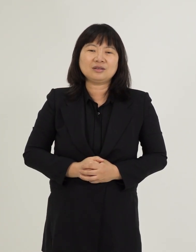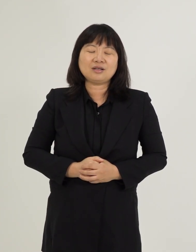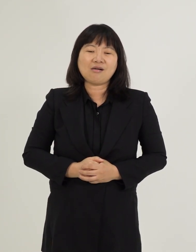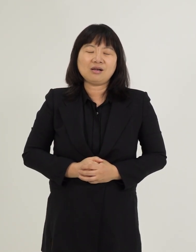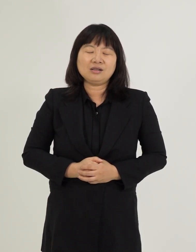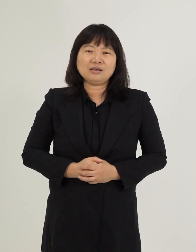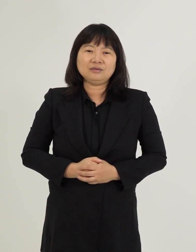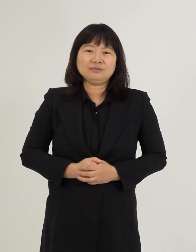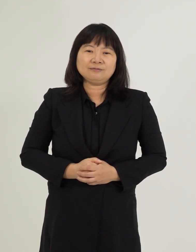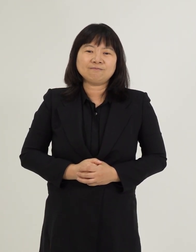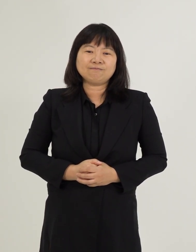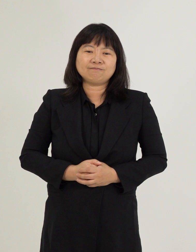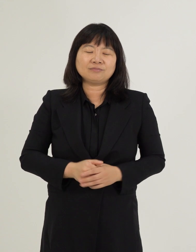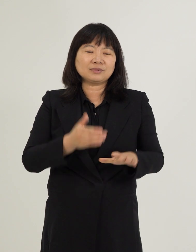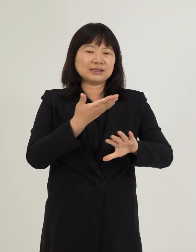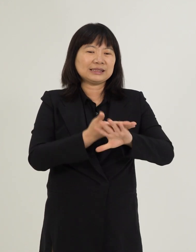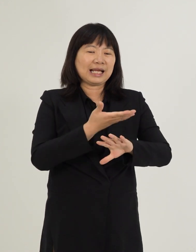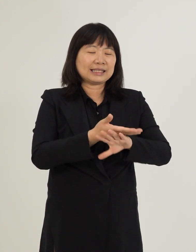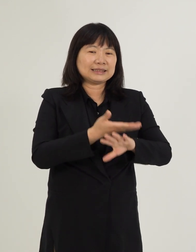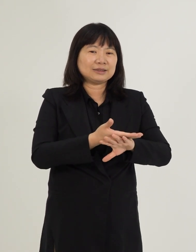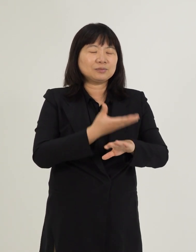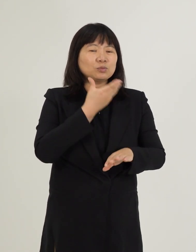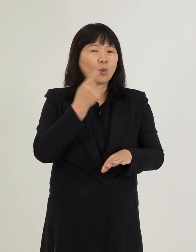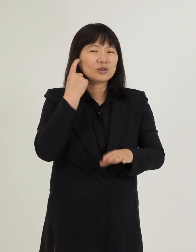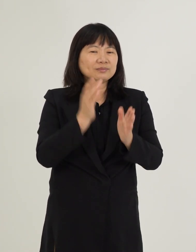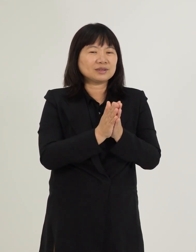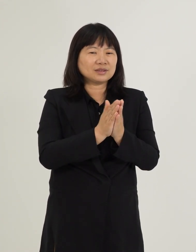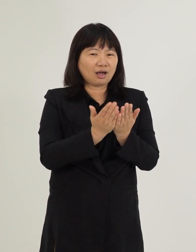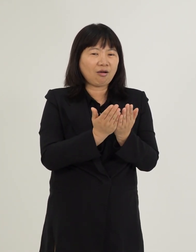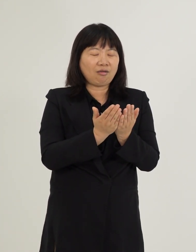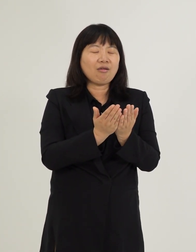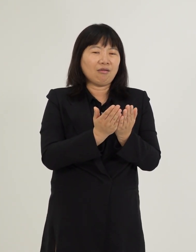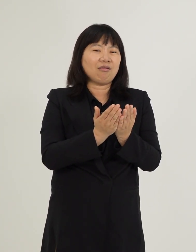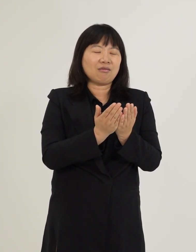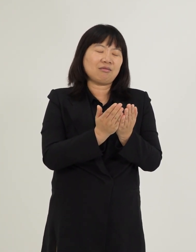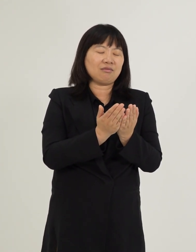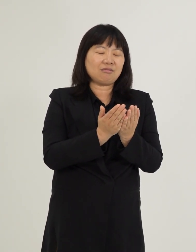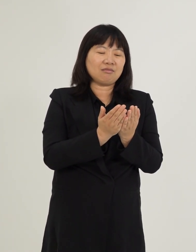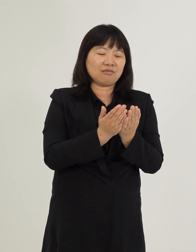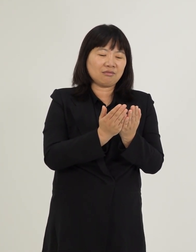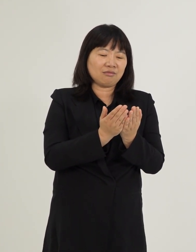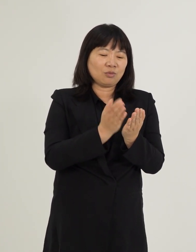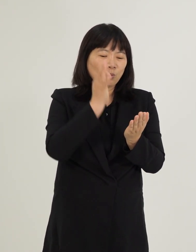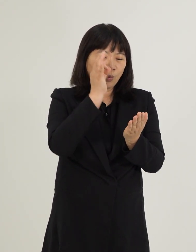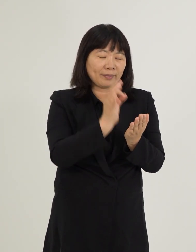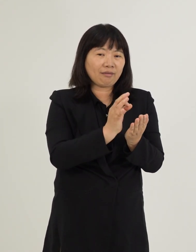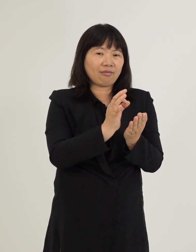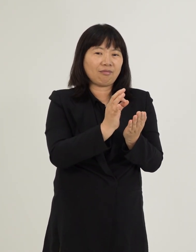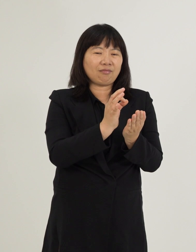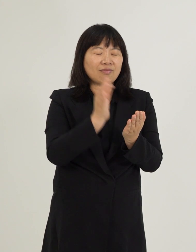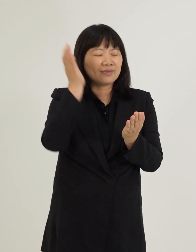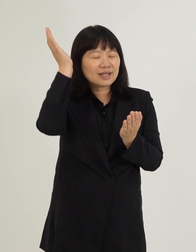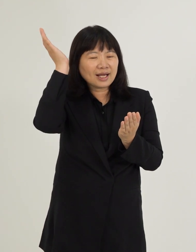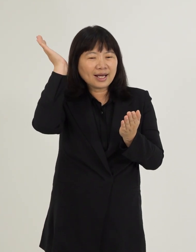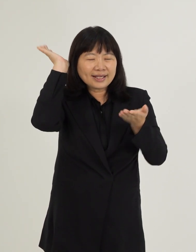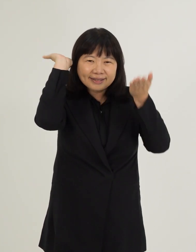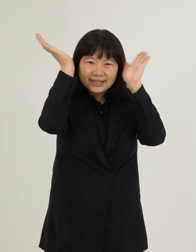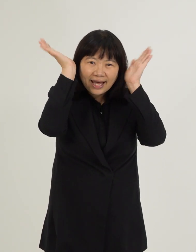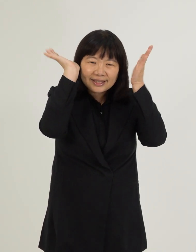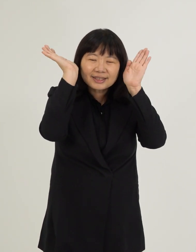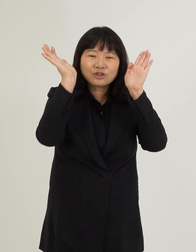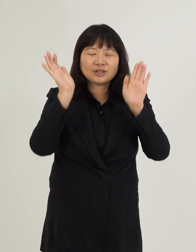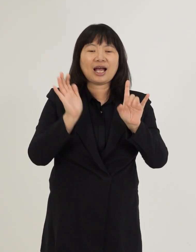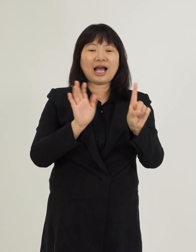공간복음의 다른 기자들은 나귀를 한 마리로 소개합니다. 다른 성경을